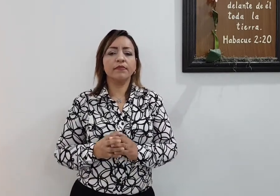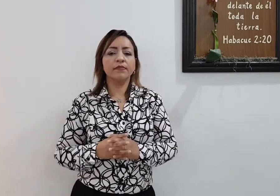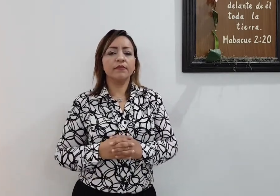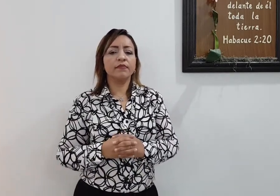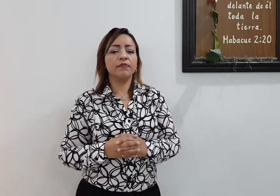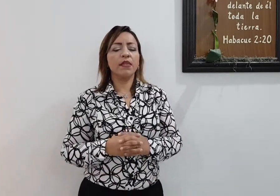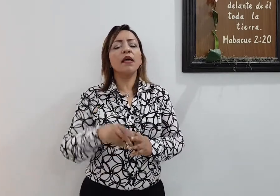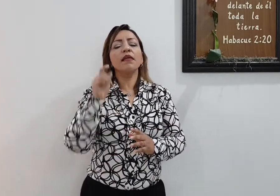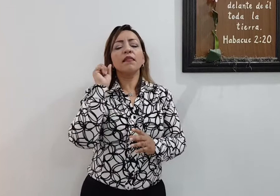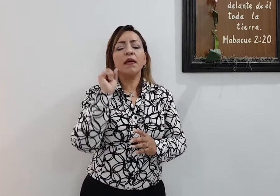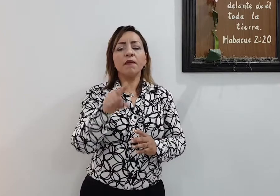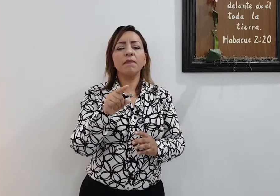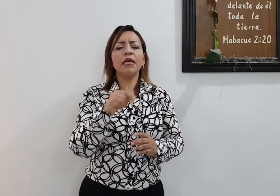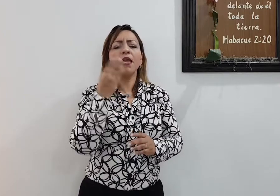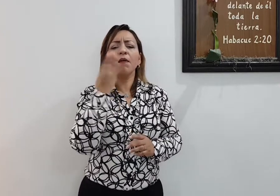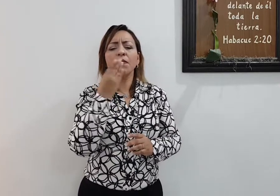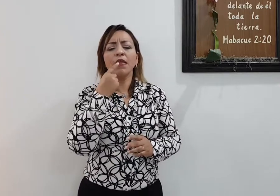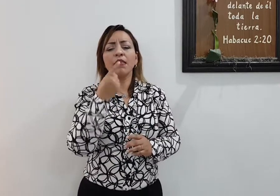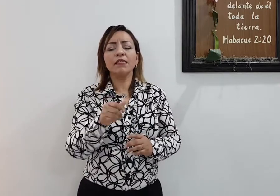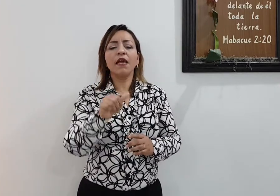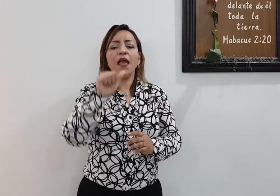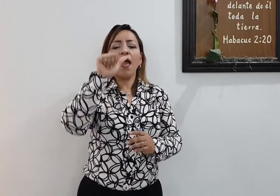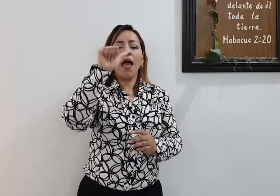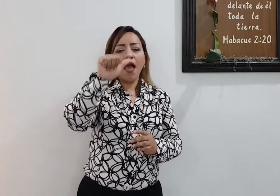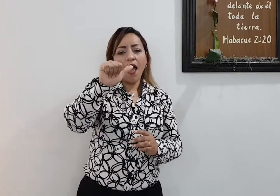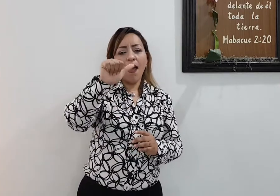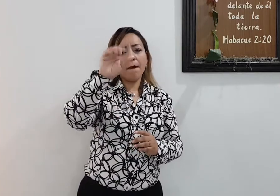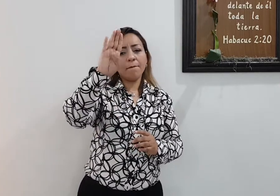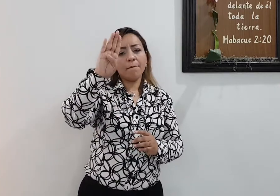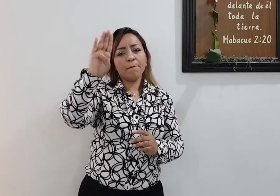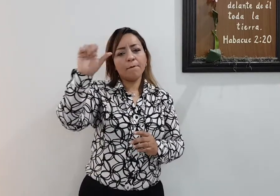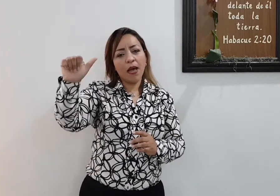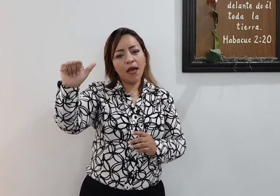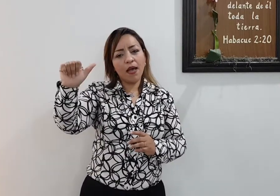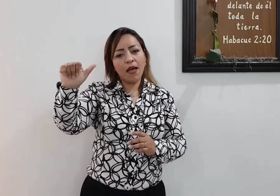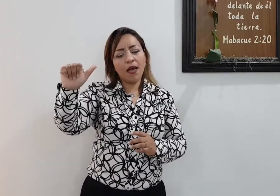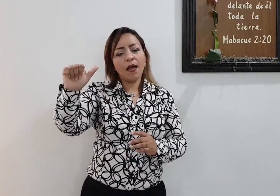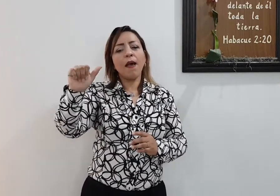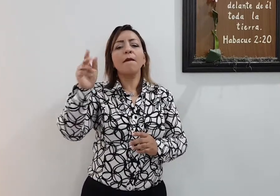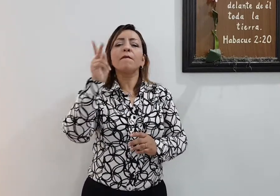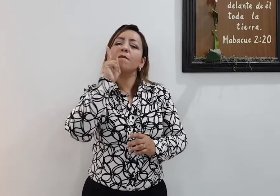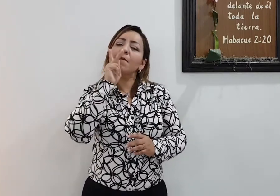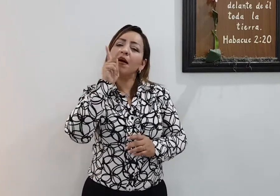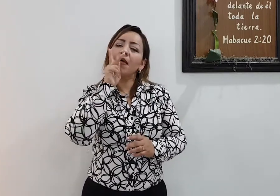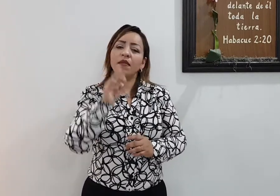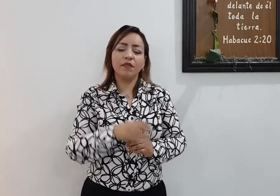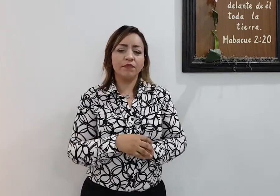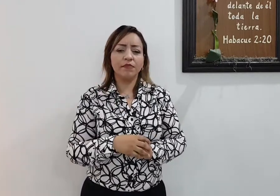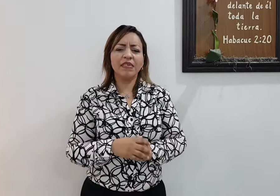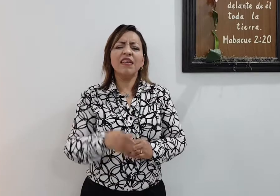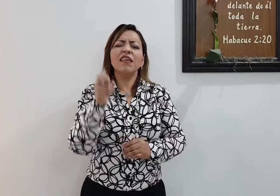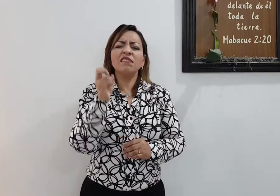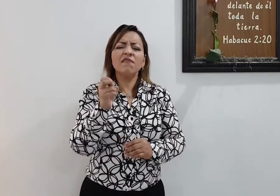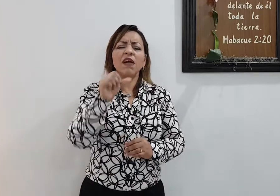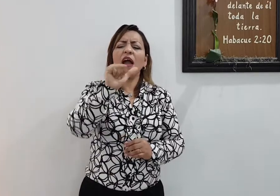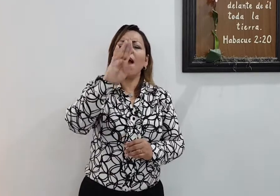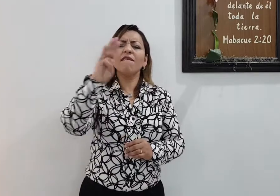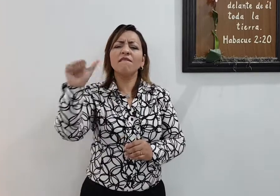Padre. ¿Se acuerdan qué significa Abba, Padre? Es la expresión de cariño de un niño hacia su papá. Puede ser así, algo así